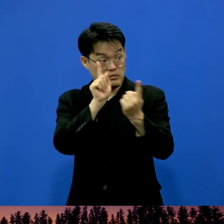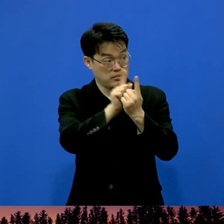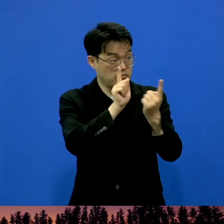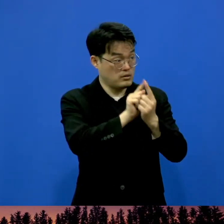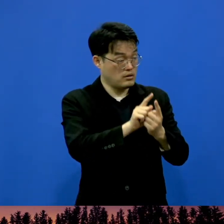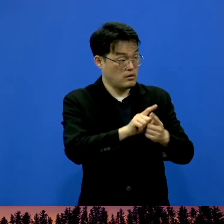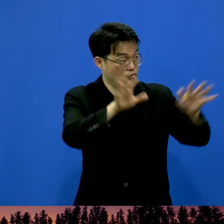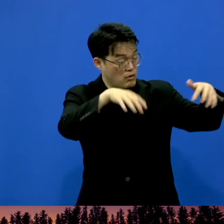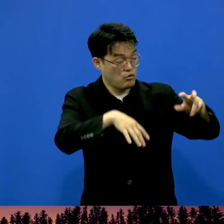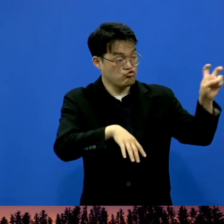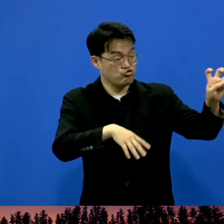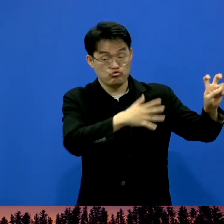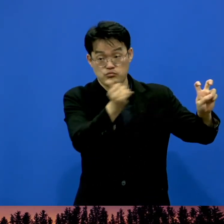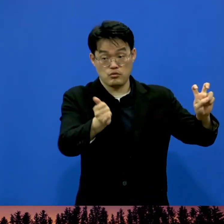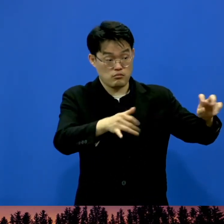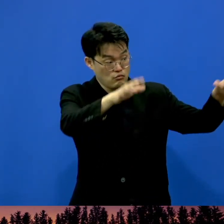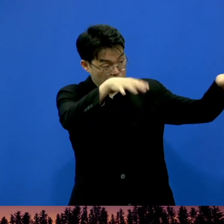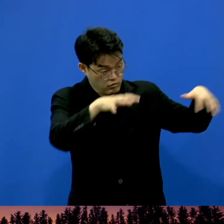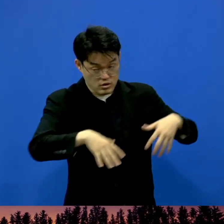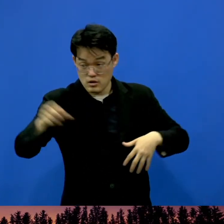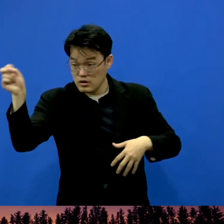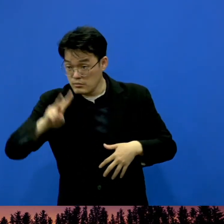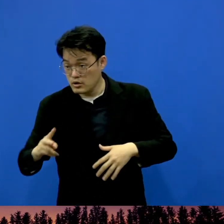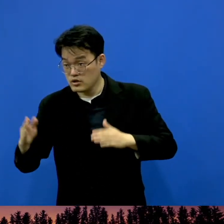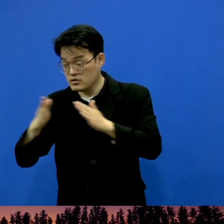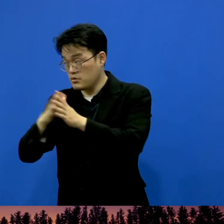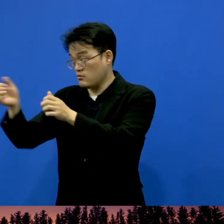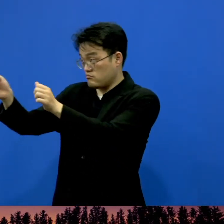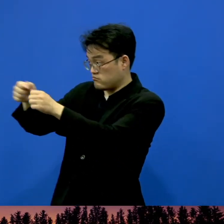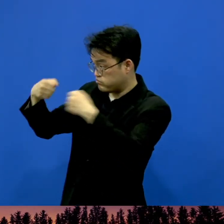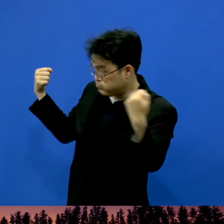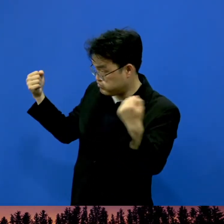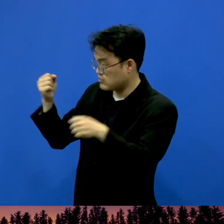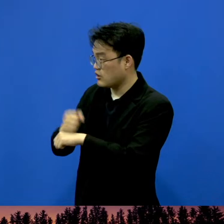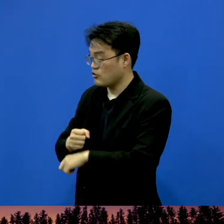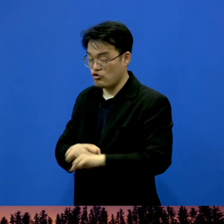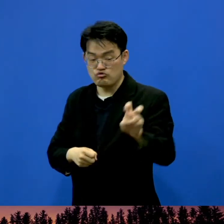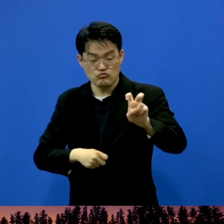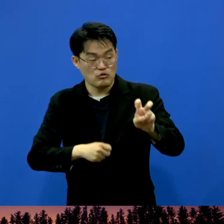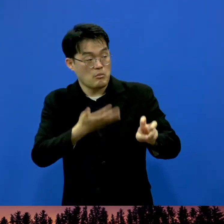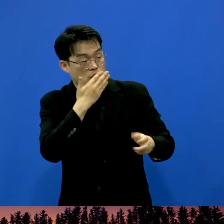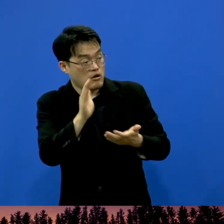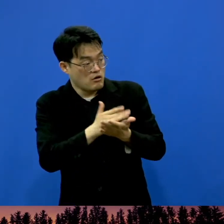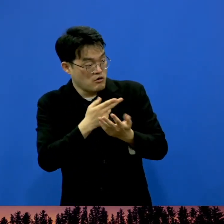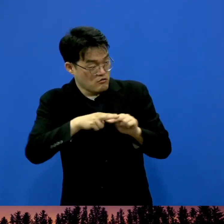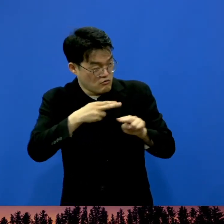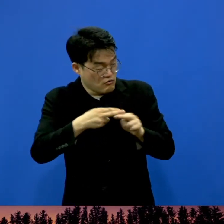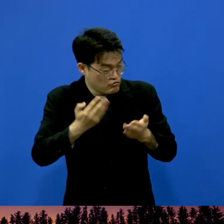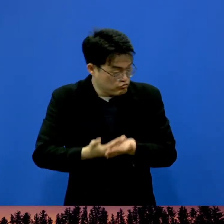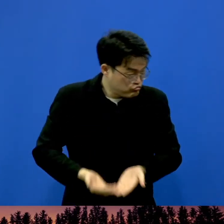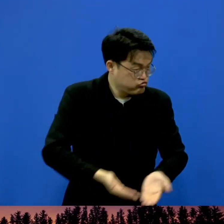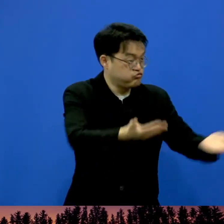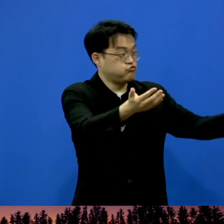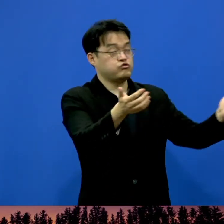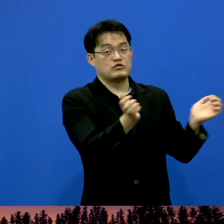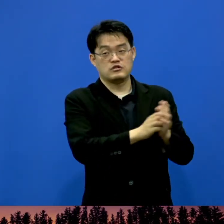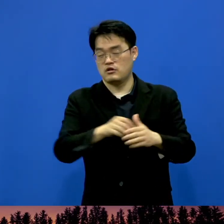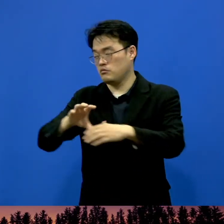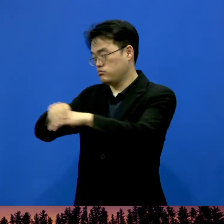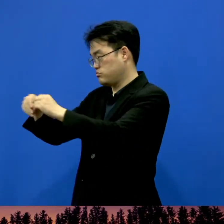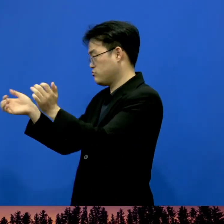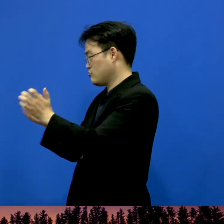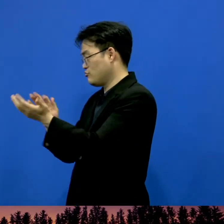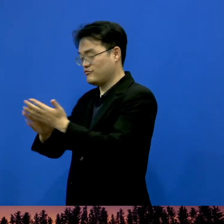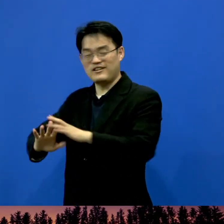불러가지고 한 20명 데리고 가가지고 갑자기 집에 막 냉장고 물어가지고 20명 다 모이고도 같이 금방 설거지 다 끝내고